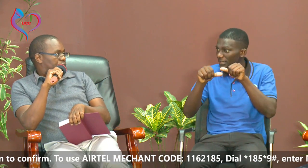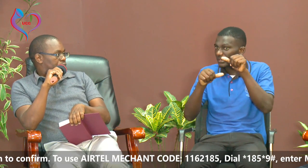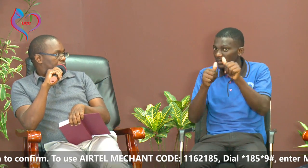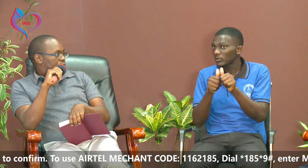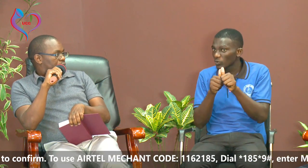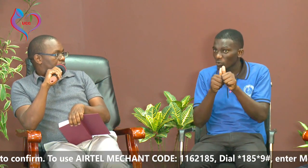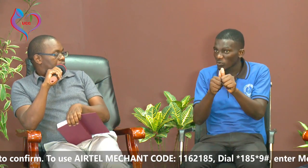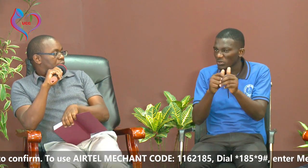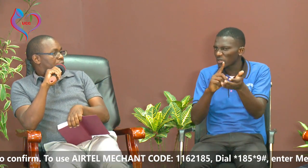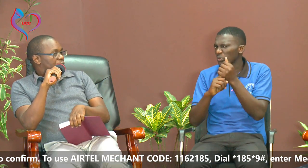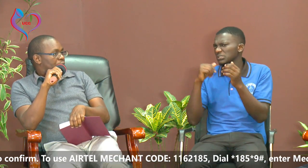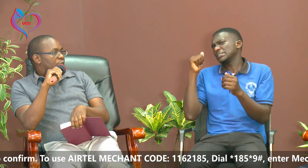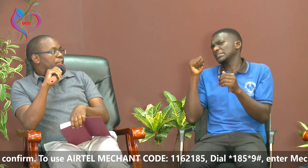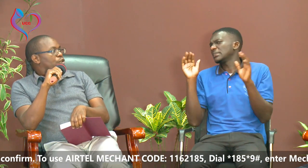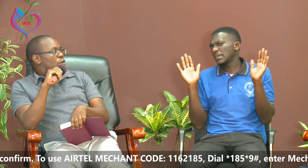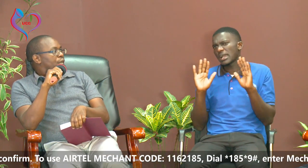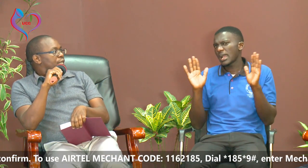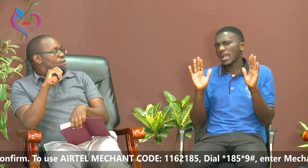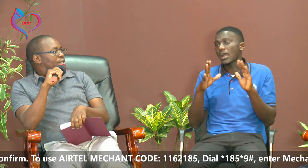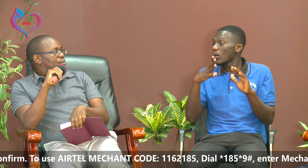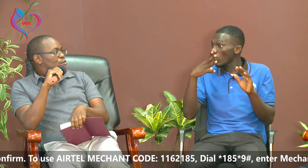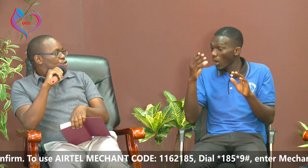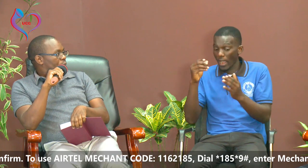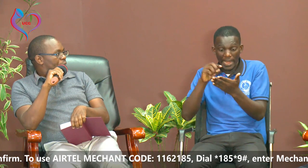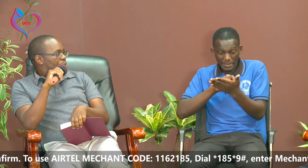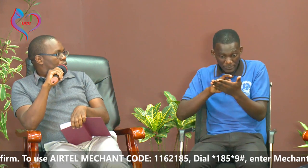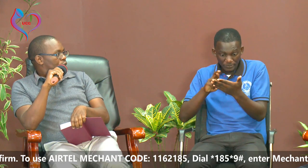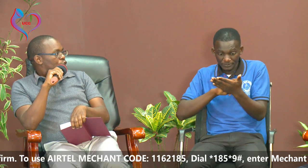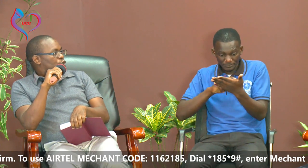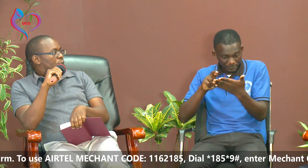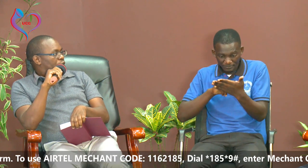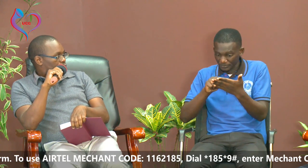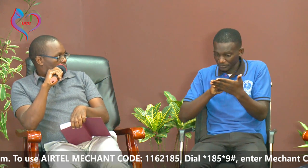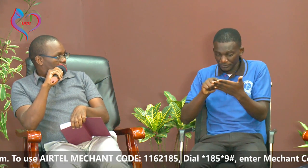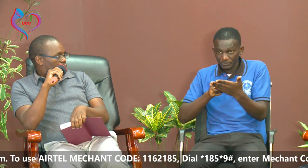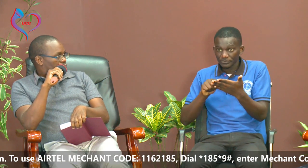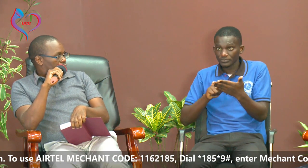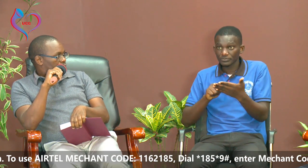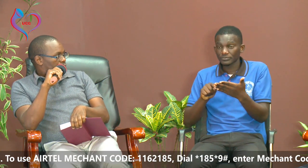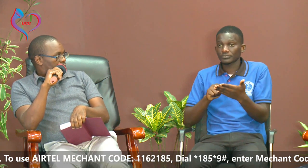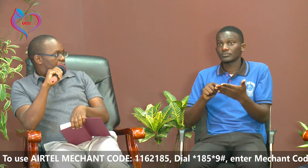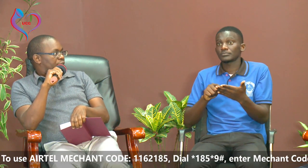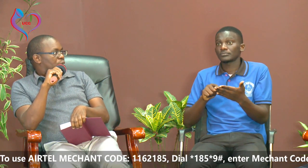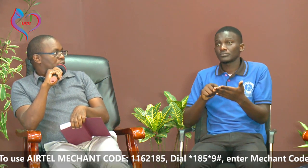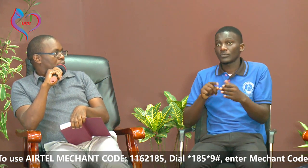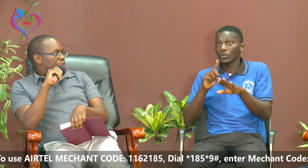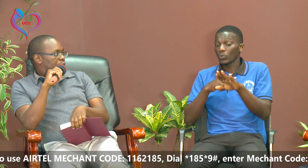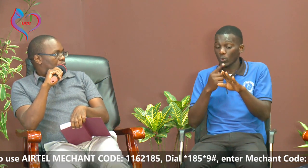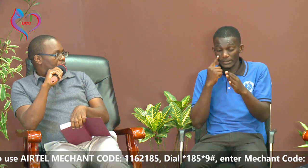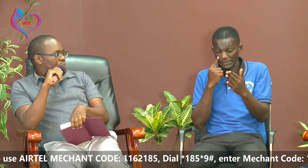jjo. Mzee yangamba gendo wandike wansi buli wosoma Bible cholaba ne chikwatako ye andaga mutima yenti Bible